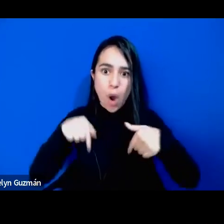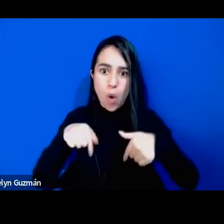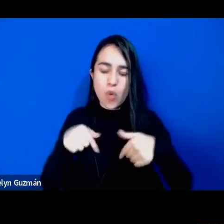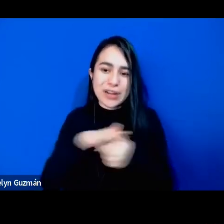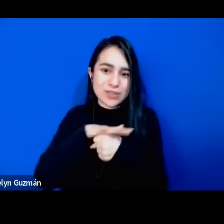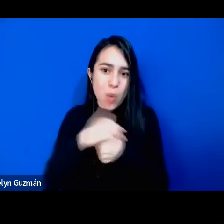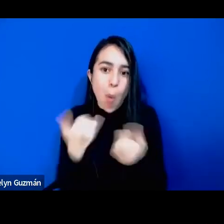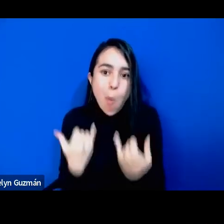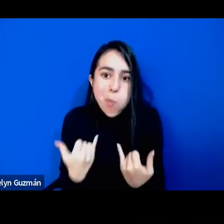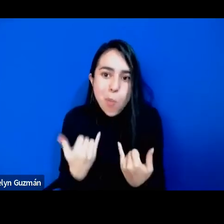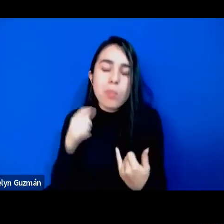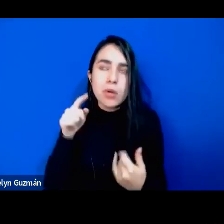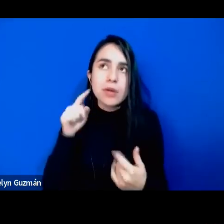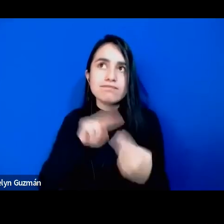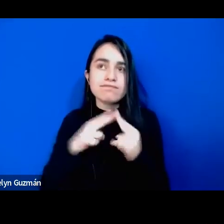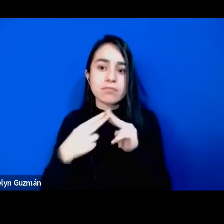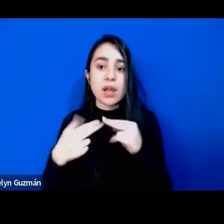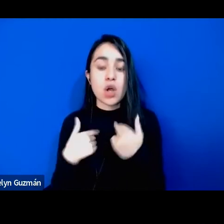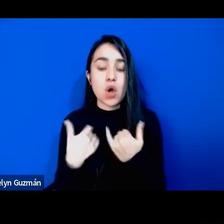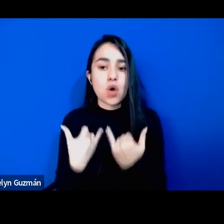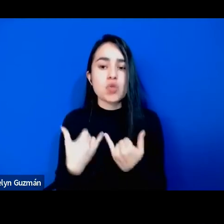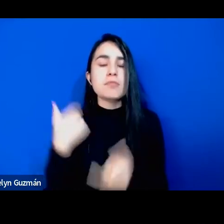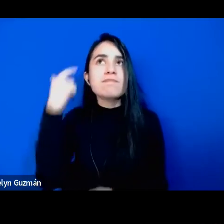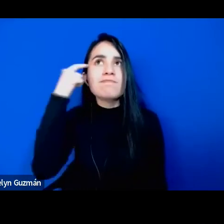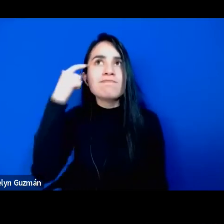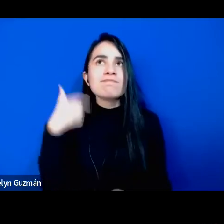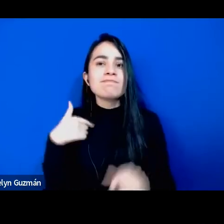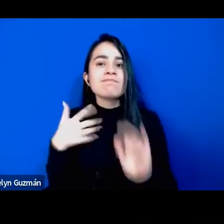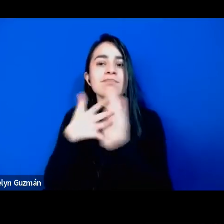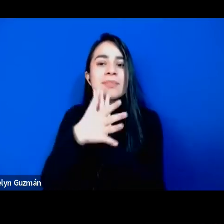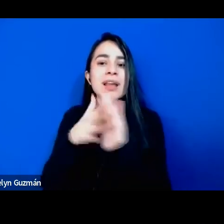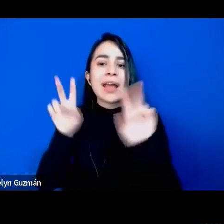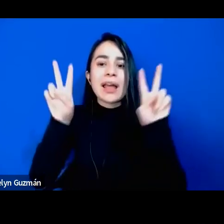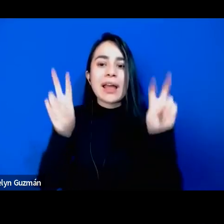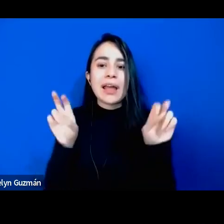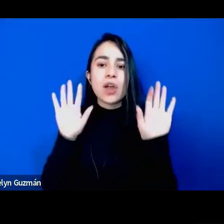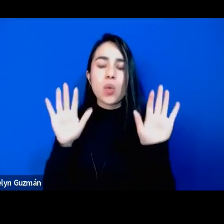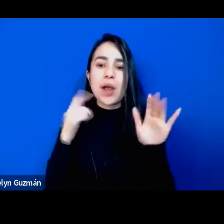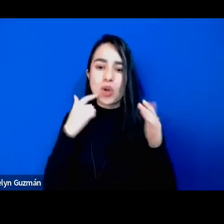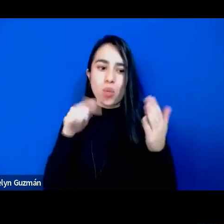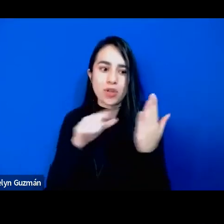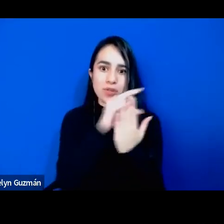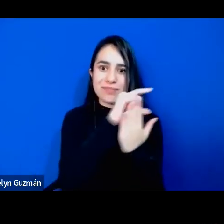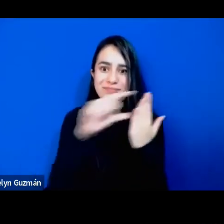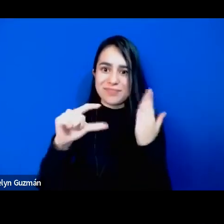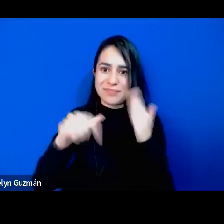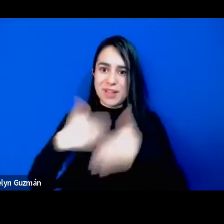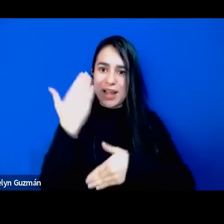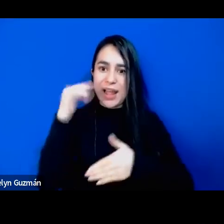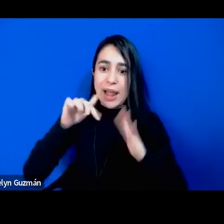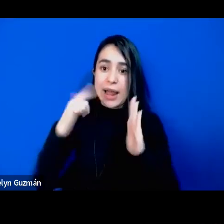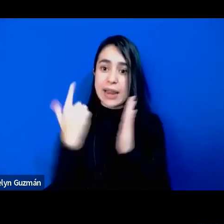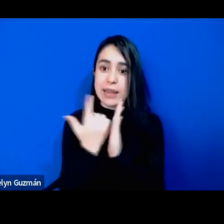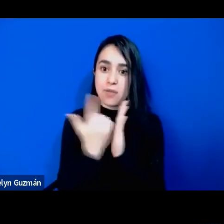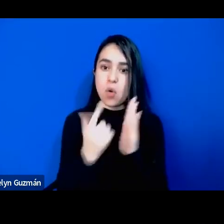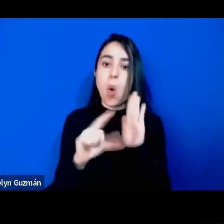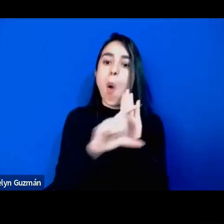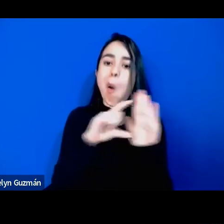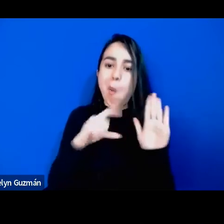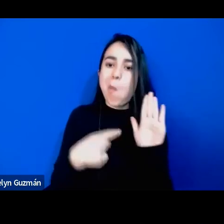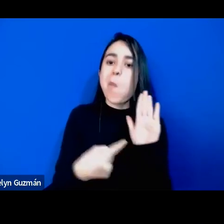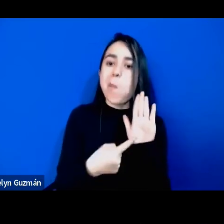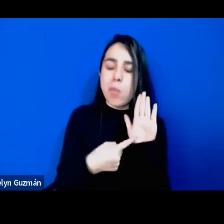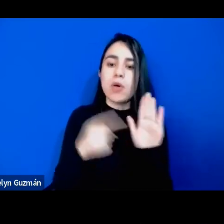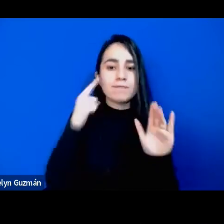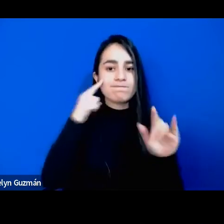Yo mencioné y me sentía obligada a mencionar en el epílogo justamente estas tensiones